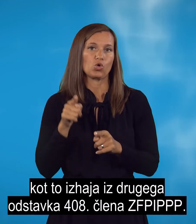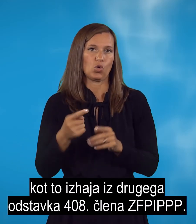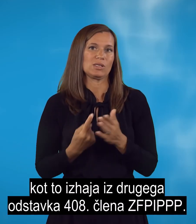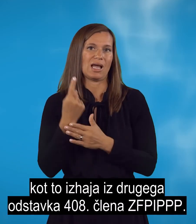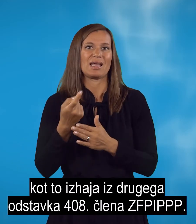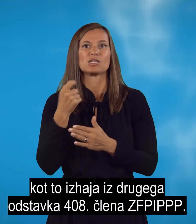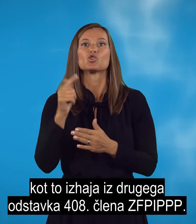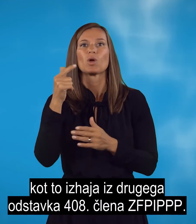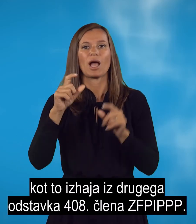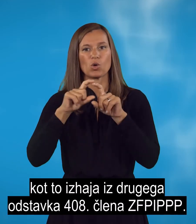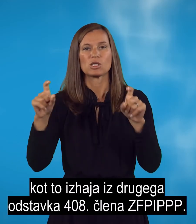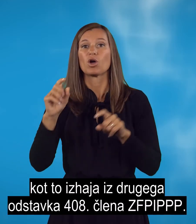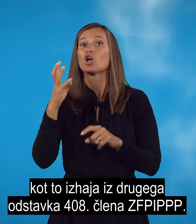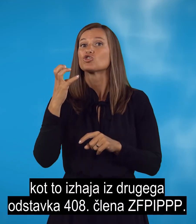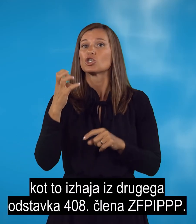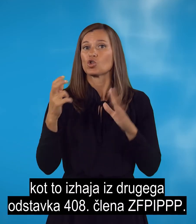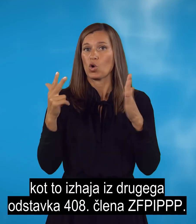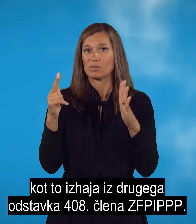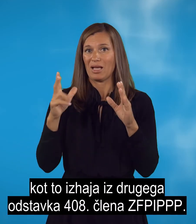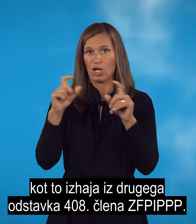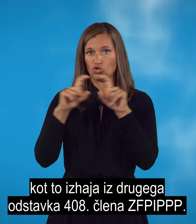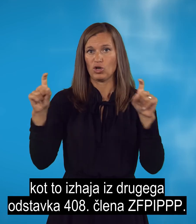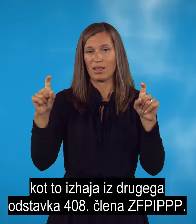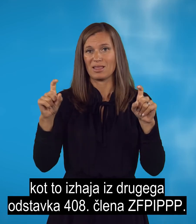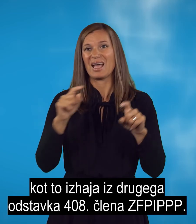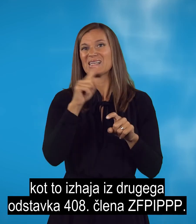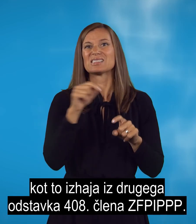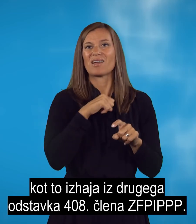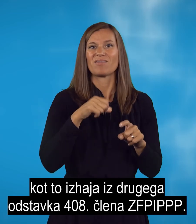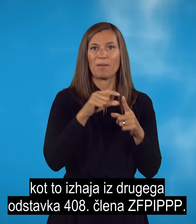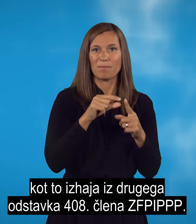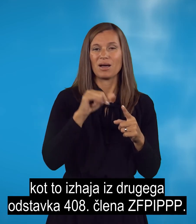odstavka 408. člena ZFPIPPP.